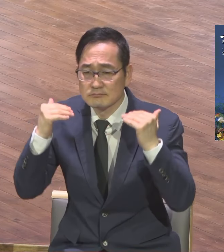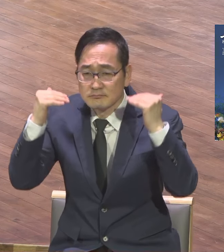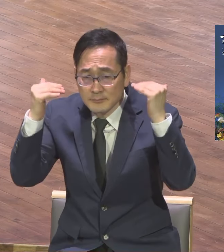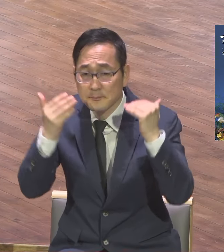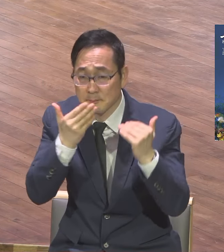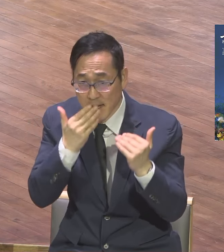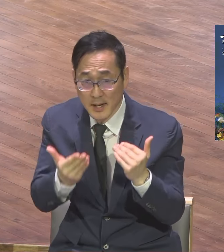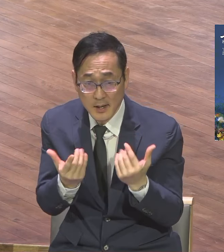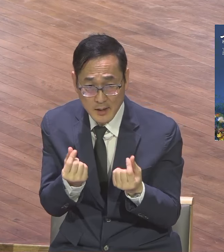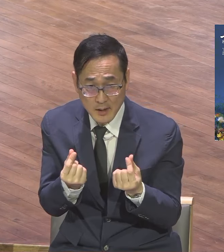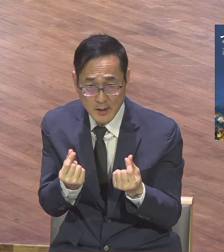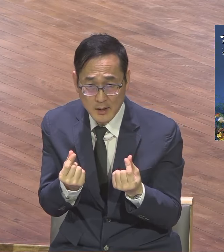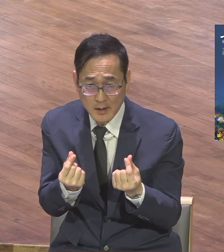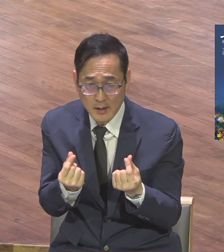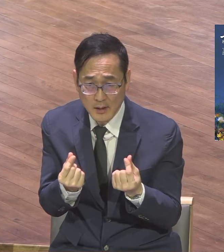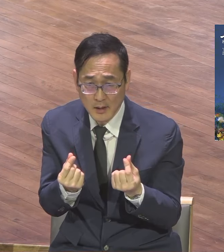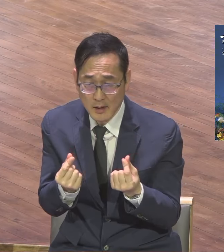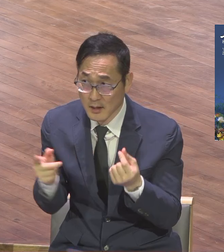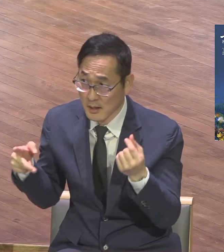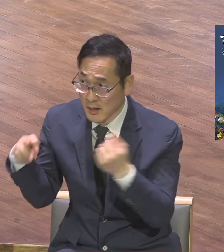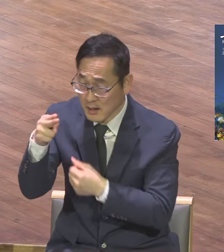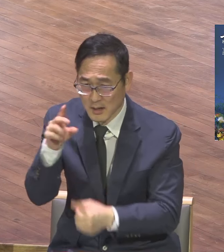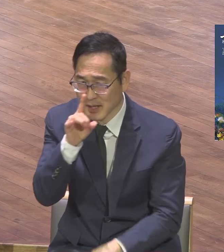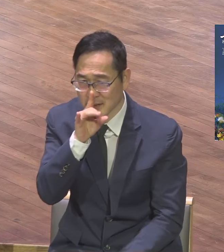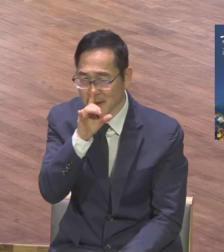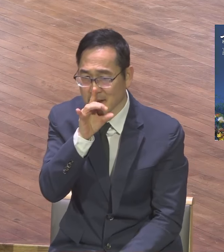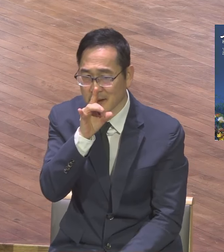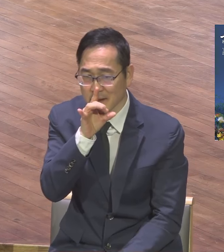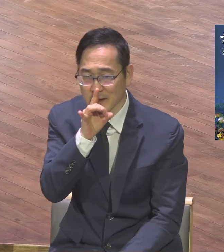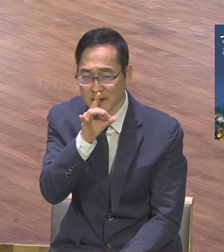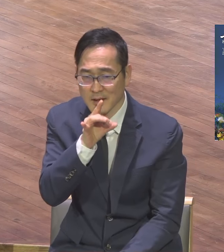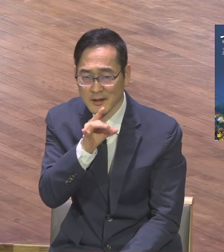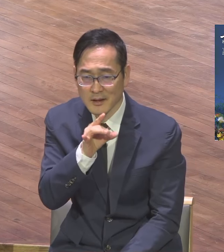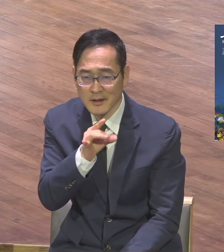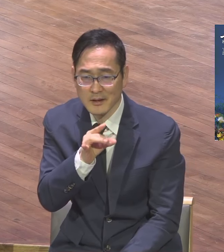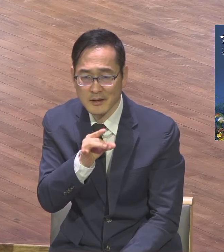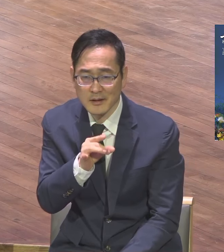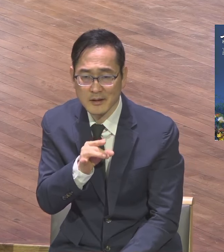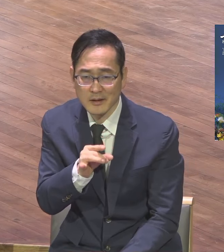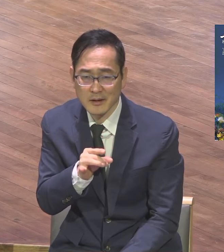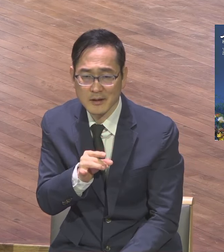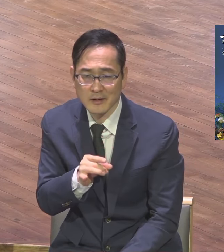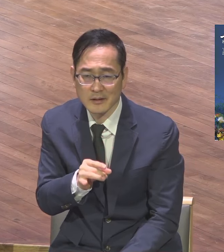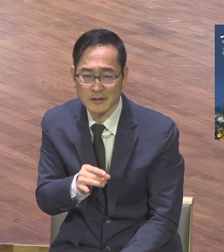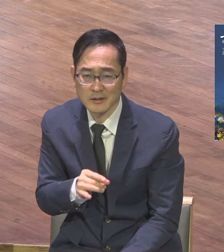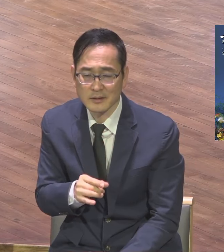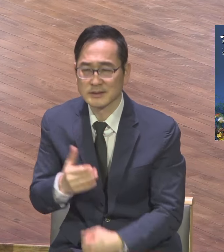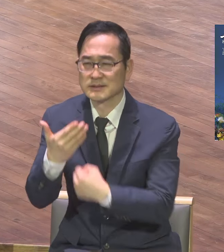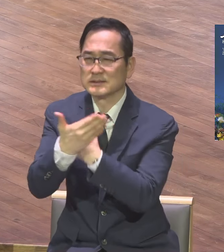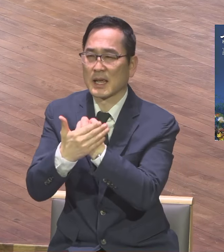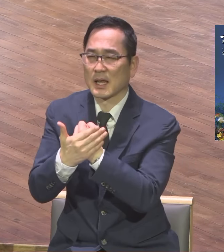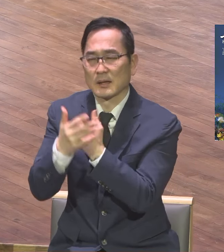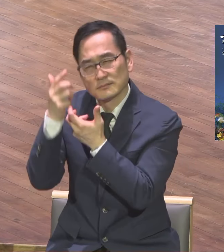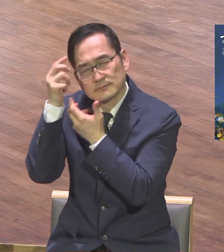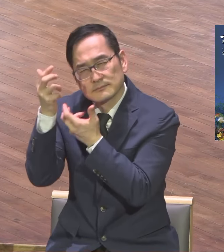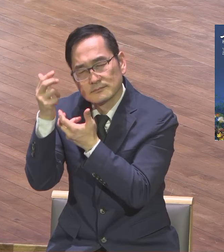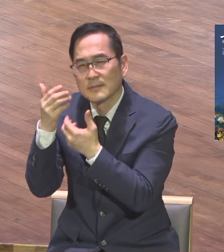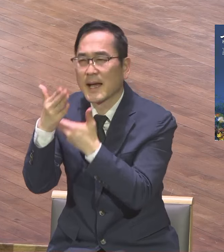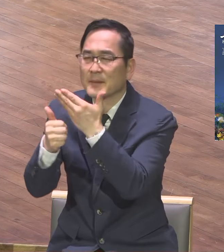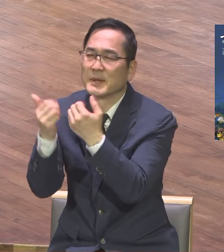살아야 된다. 영계 모든 성도들 어떤 상황 속에서도 은혜 받는 일에